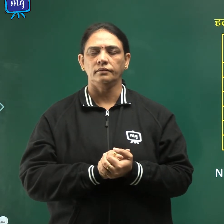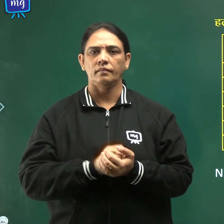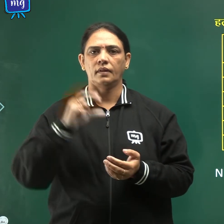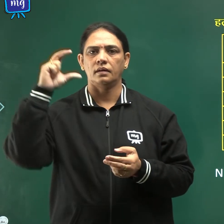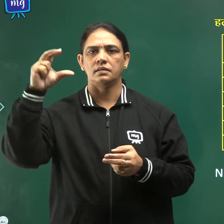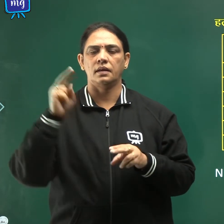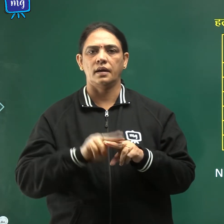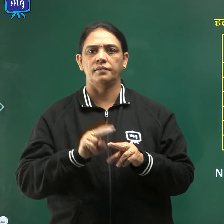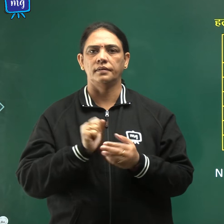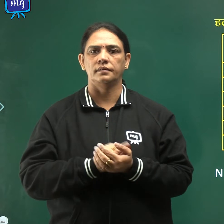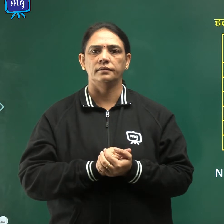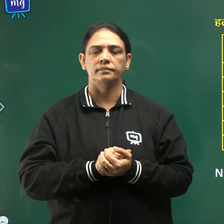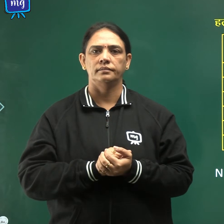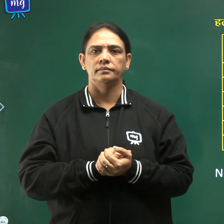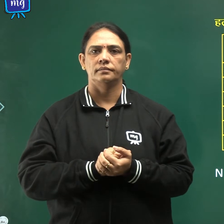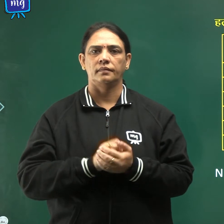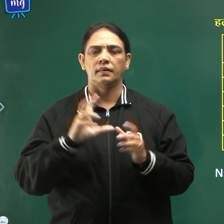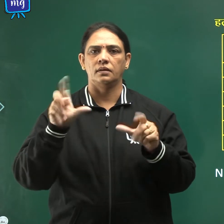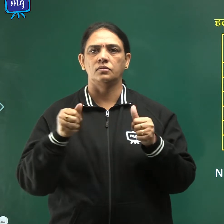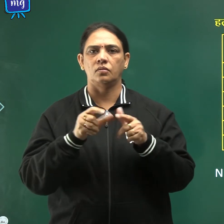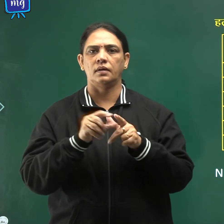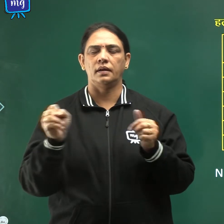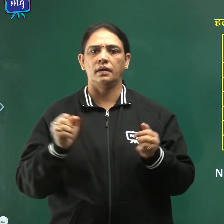संचयी बारंबारता निकालेंगे।